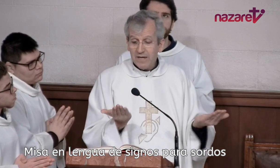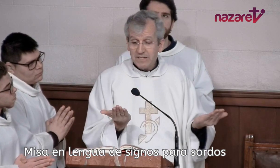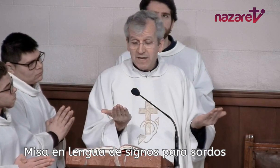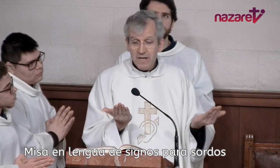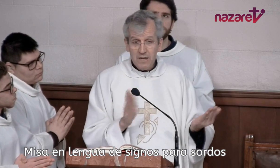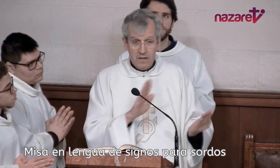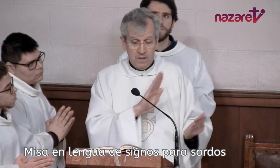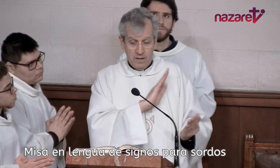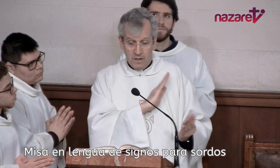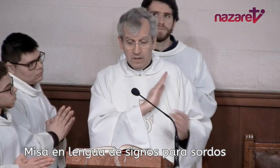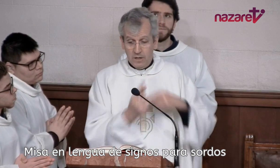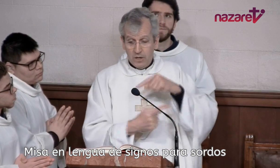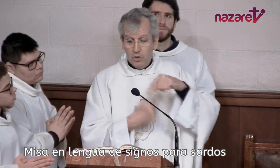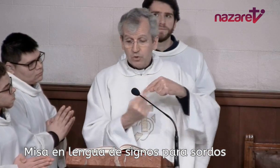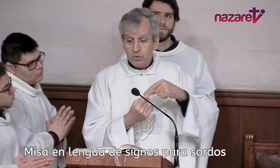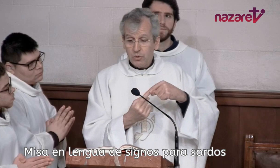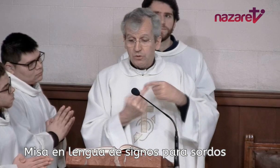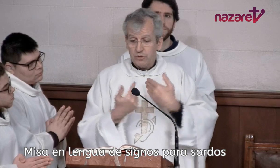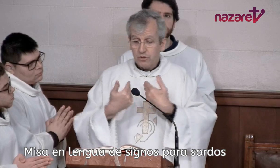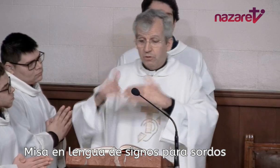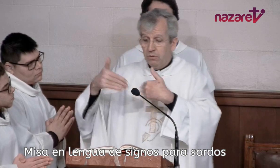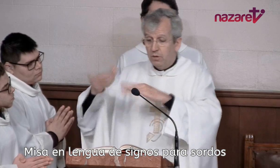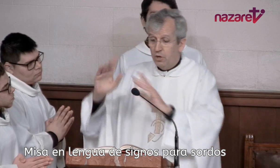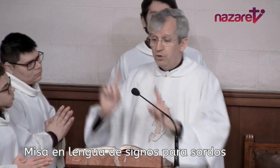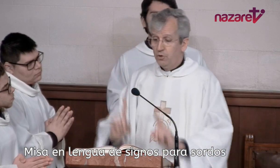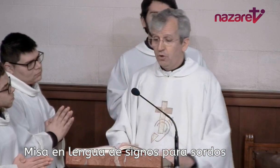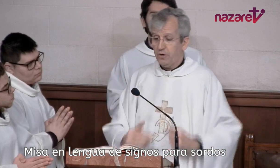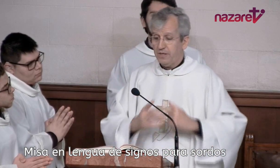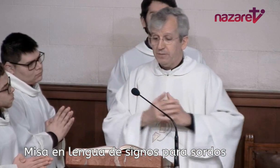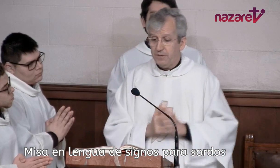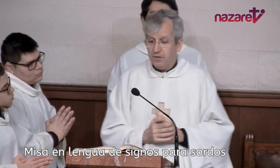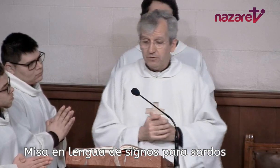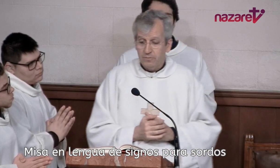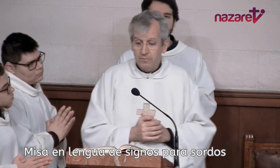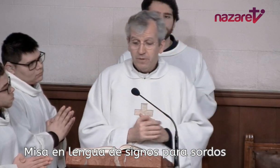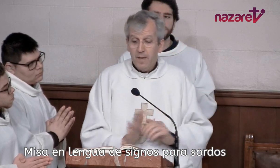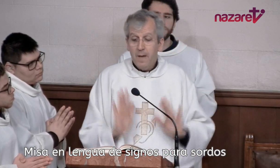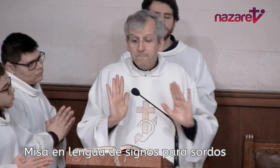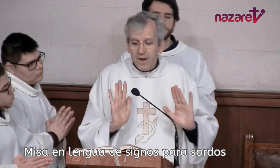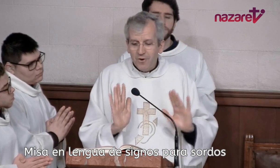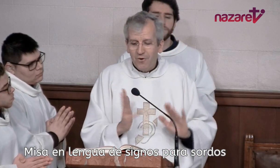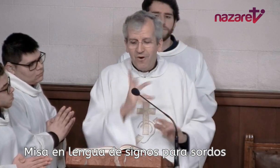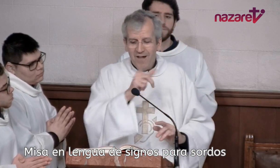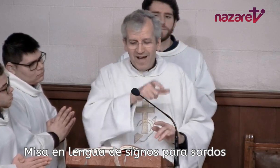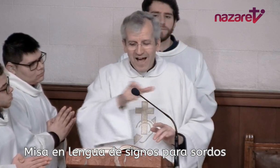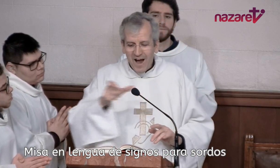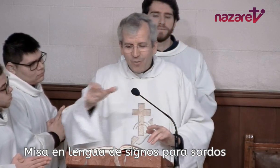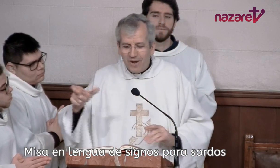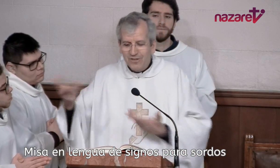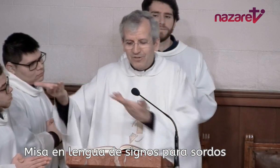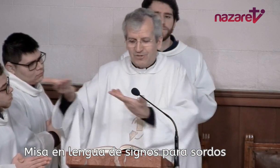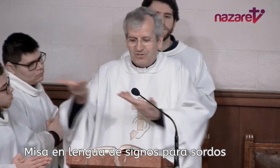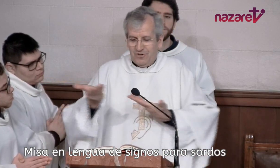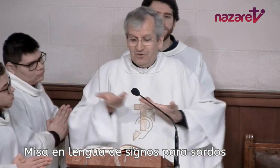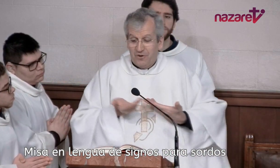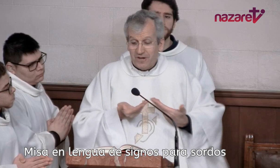casa, y los suyos no lo recibieron. Pero a cuantos lo